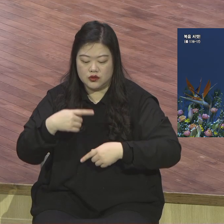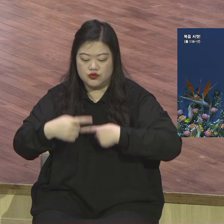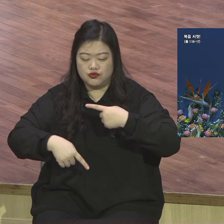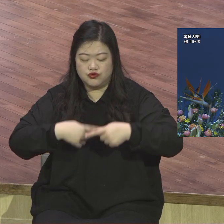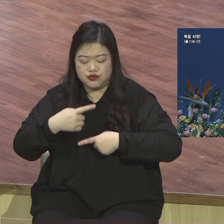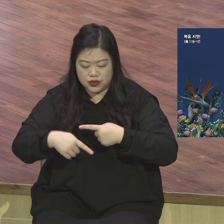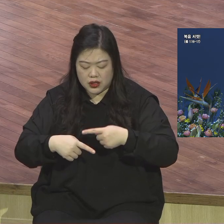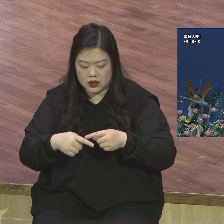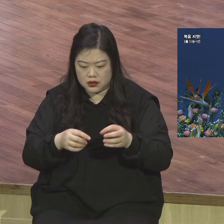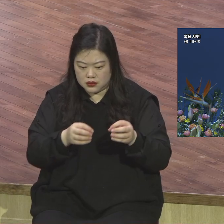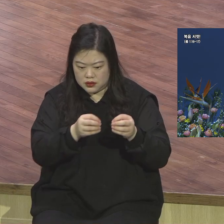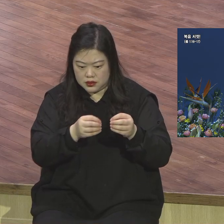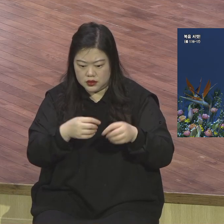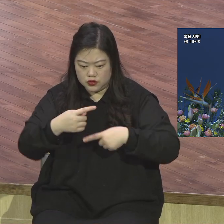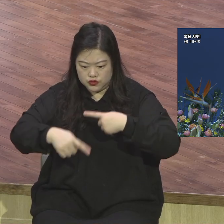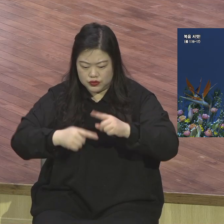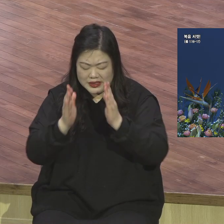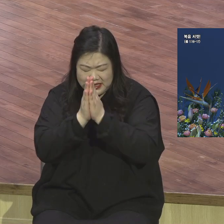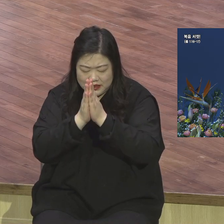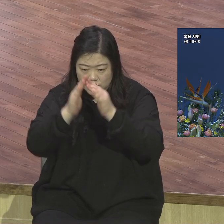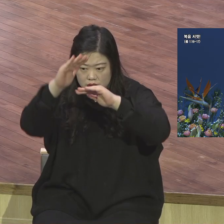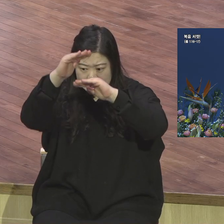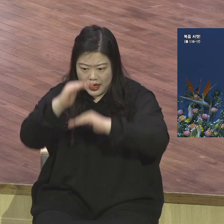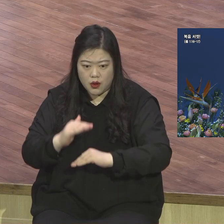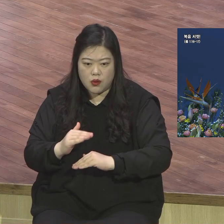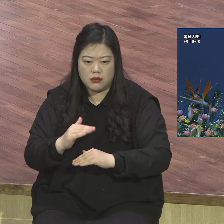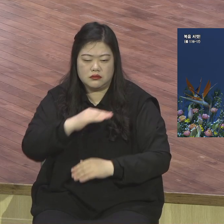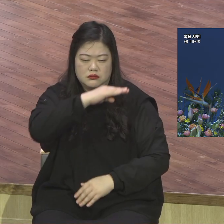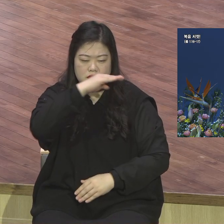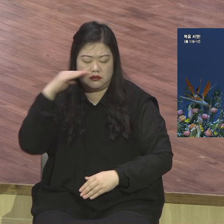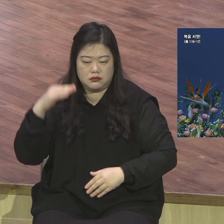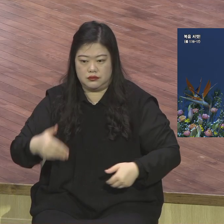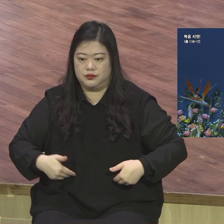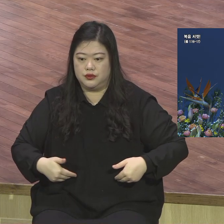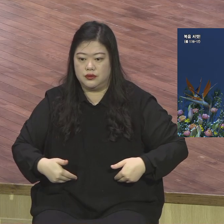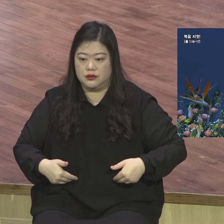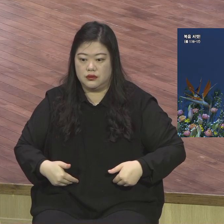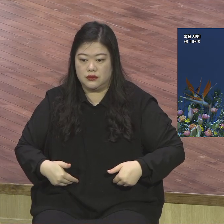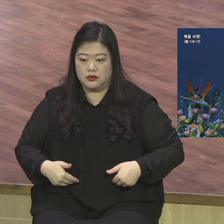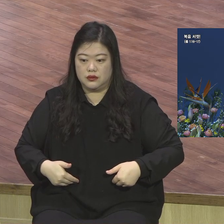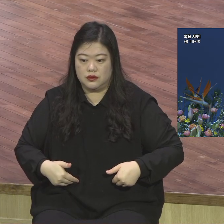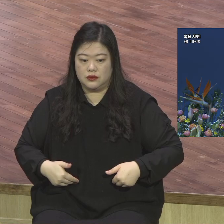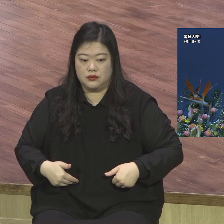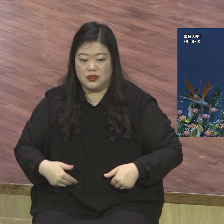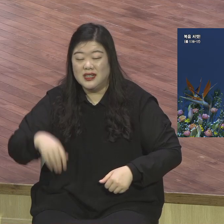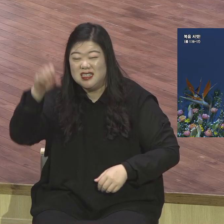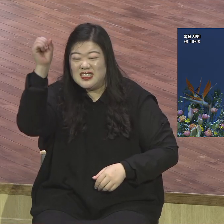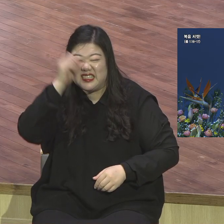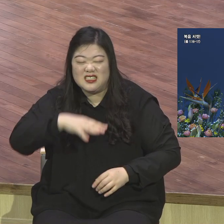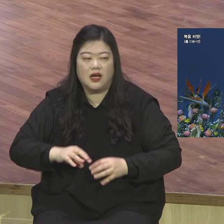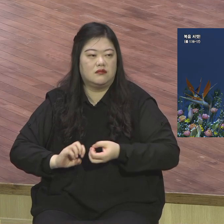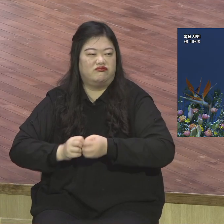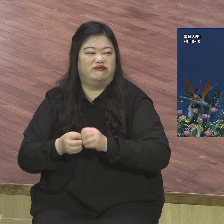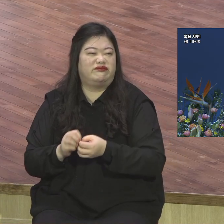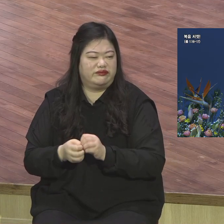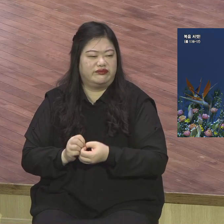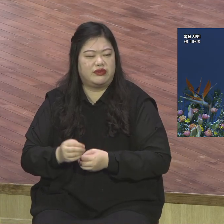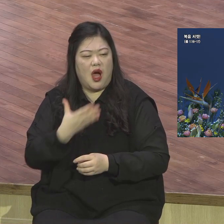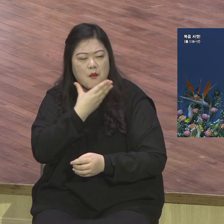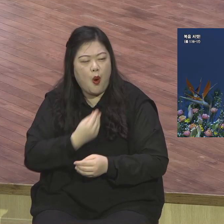속에 있기 때문에 여러분이 깨어 기도한다고 하면 여러분 후대들에게 찾아온 사단의